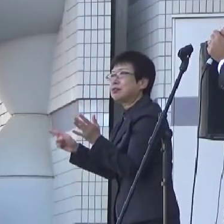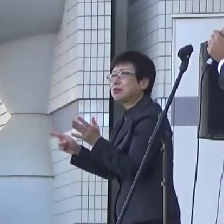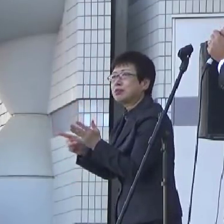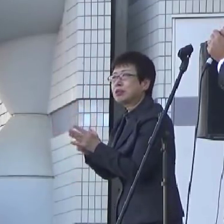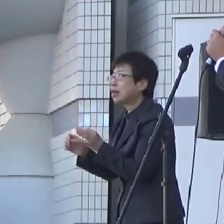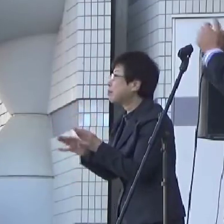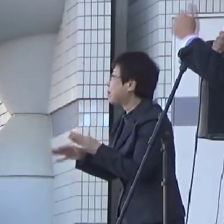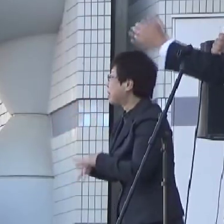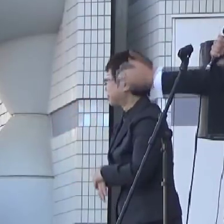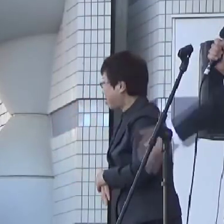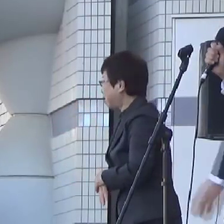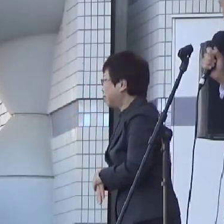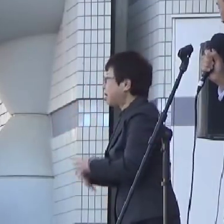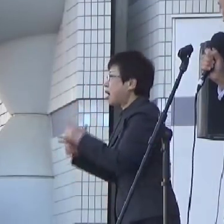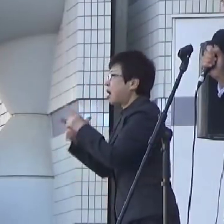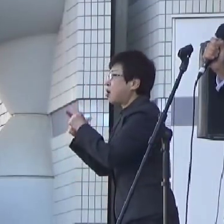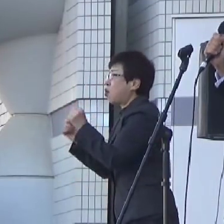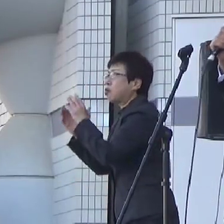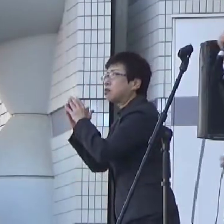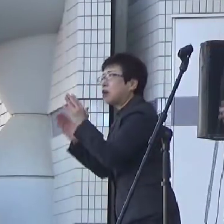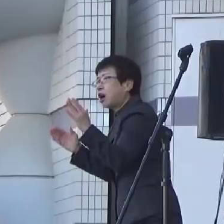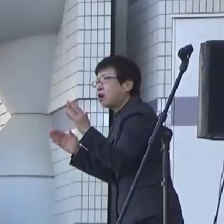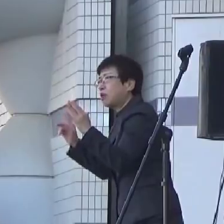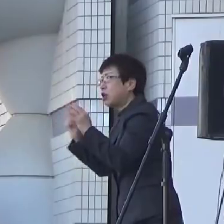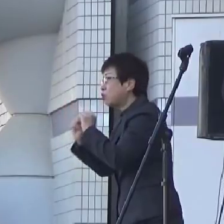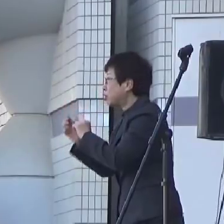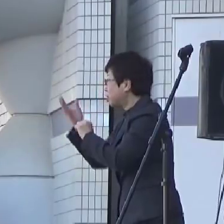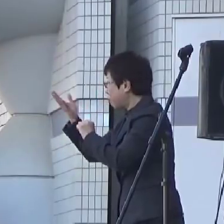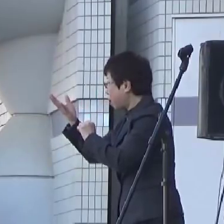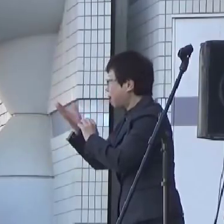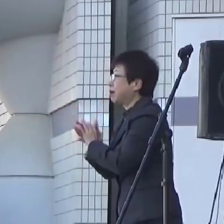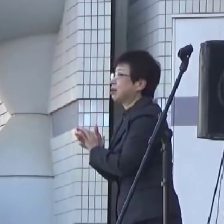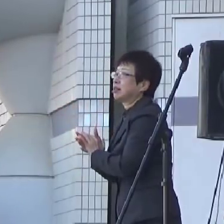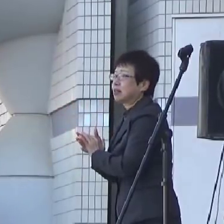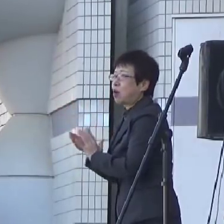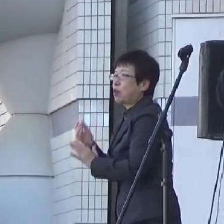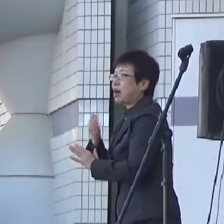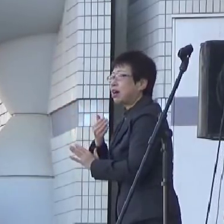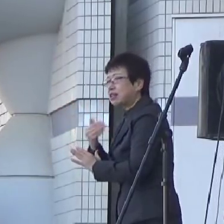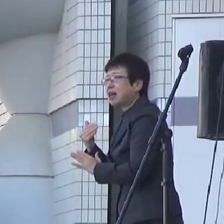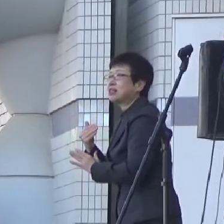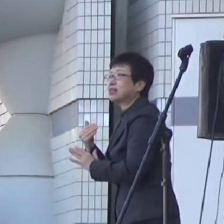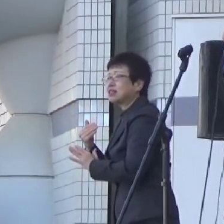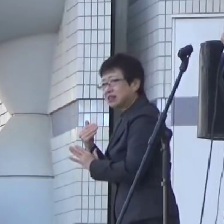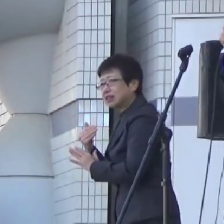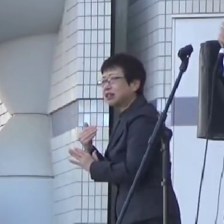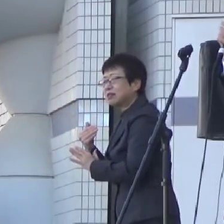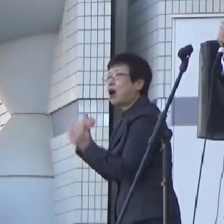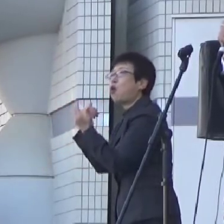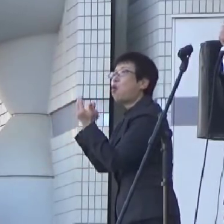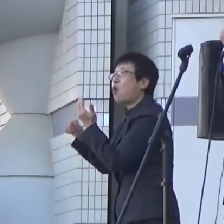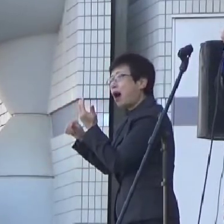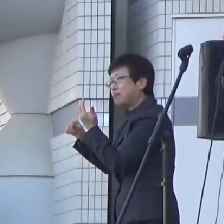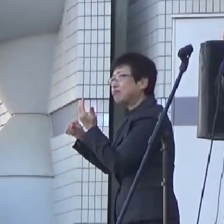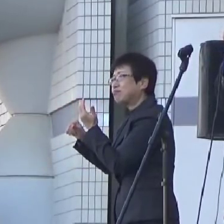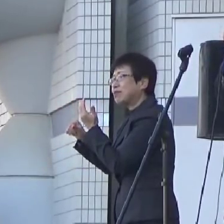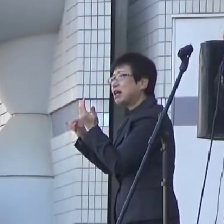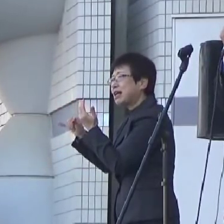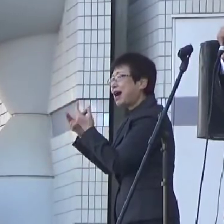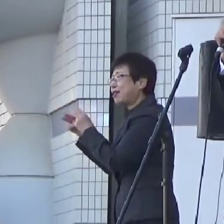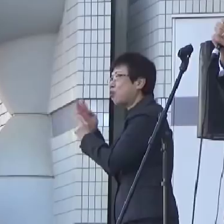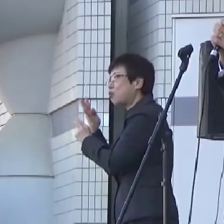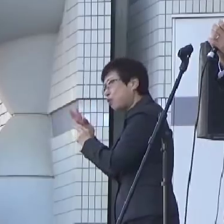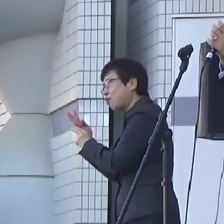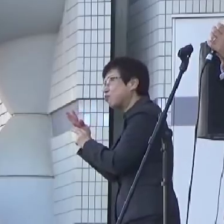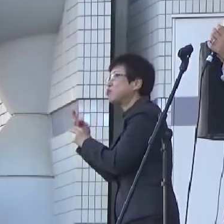。じゃあ国会は何をしているかと言いますと、私たち原発ゼロ基本法案、野党4党